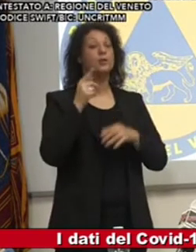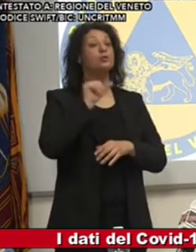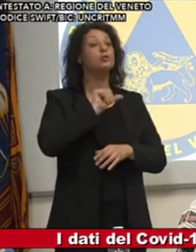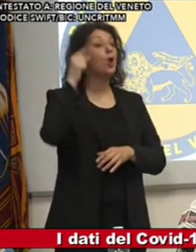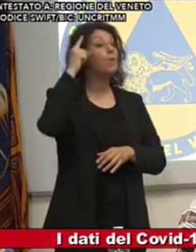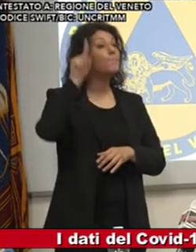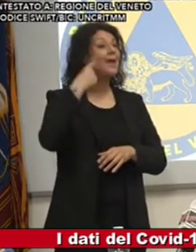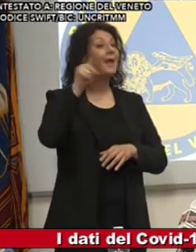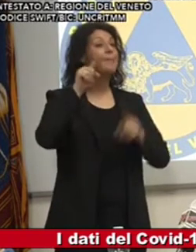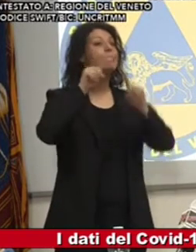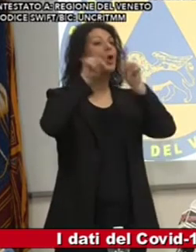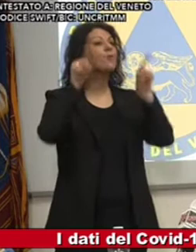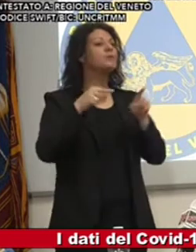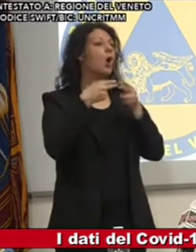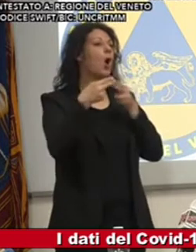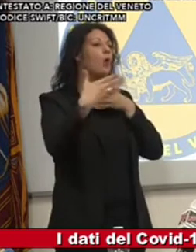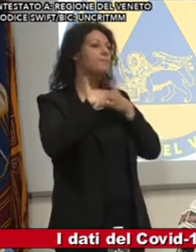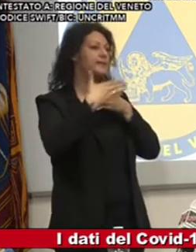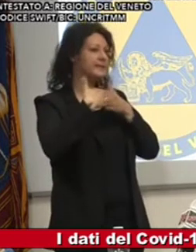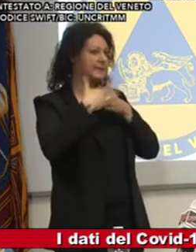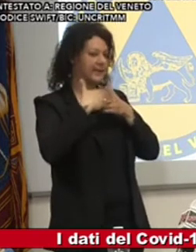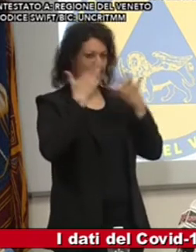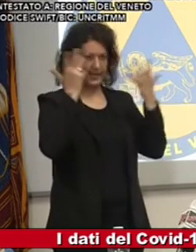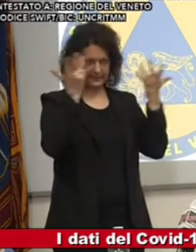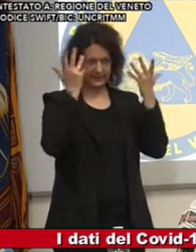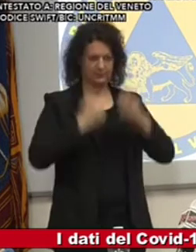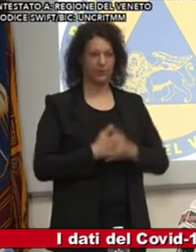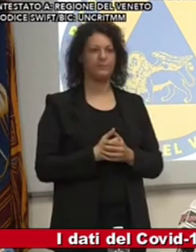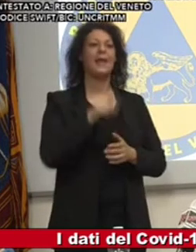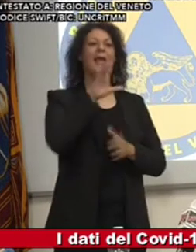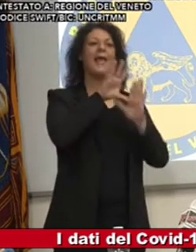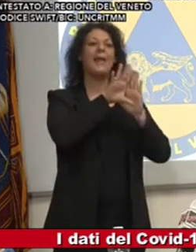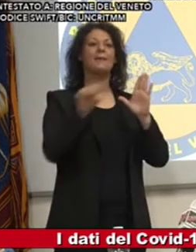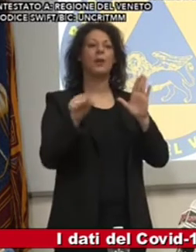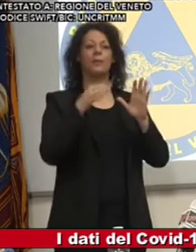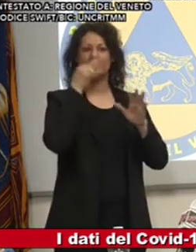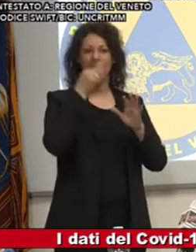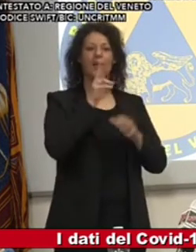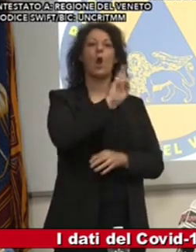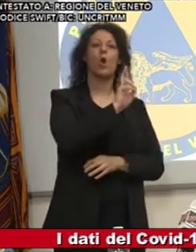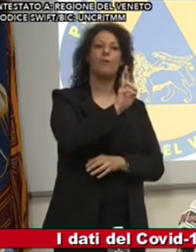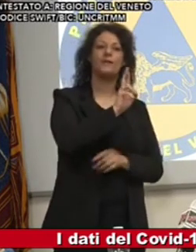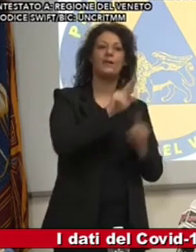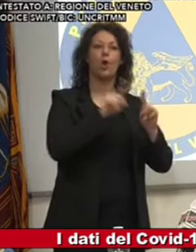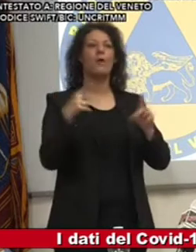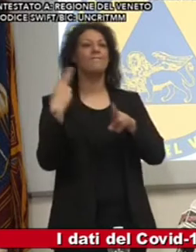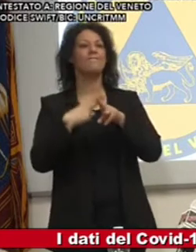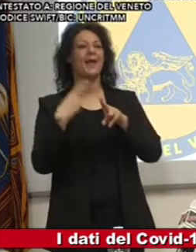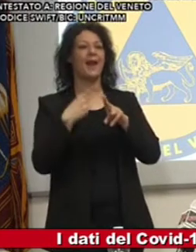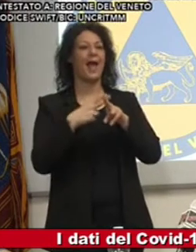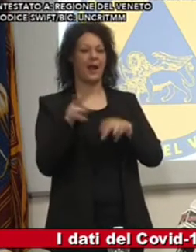758 persone i ricoverati sono 221 in terapia intensiva ci sono undici pazienti